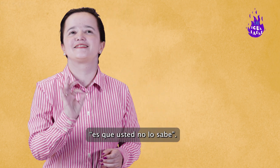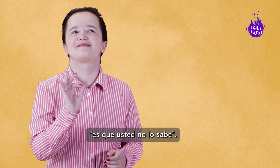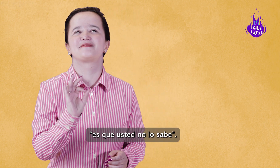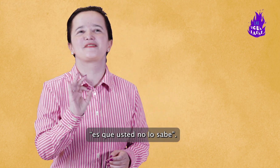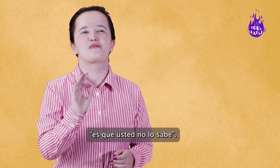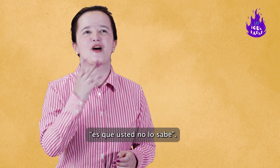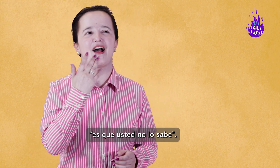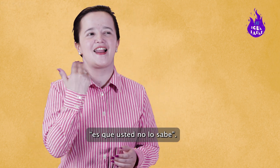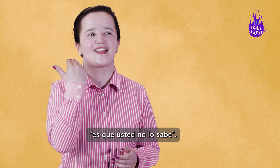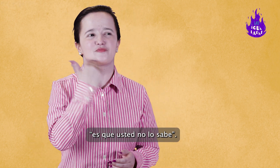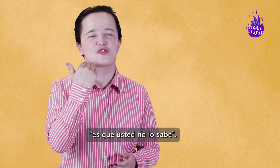lo sabe.